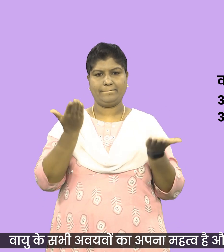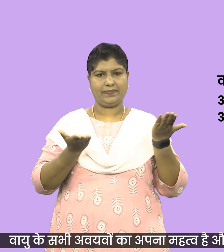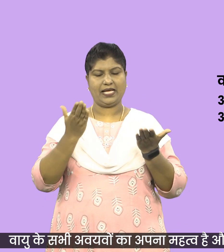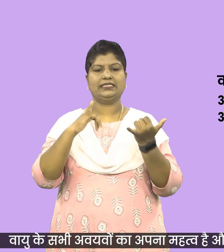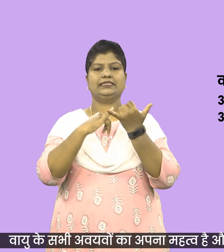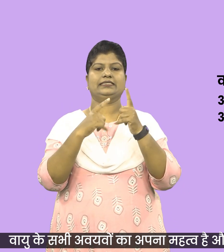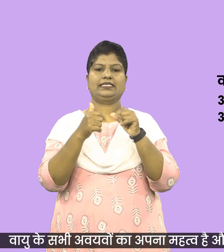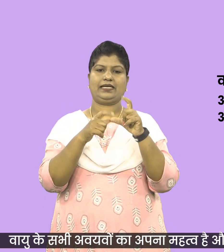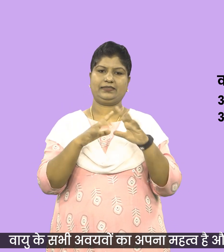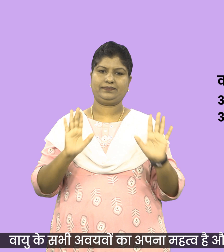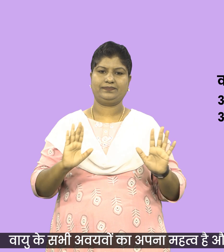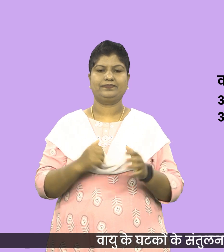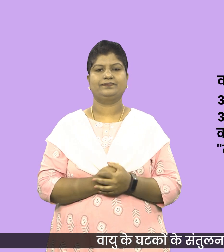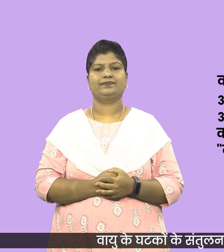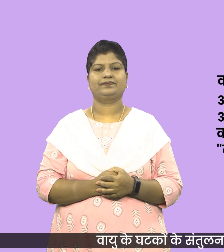अवस्था में हैं।